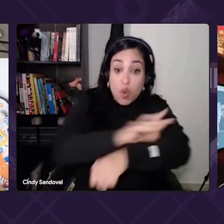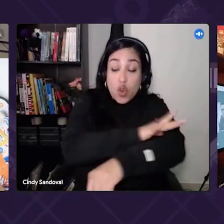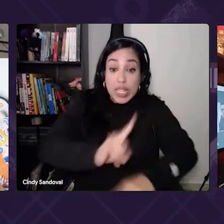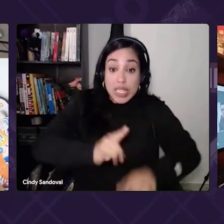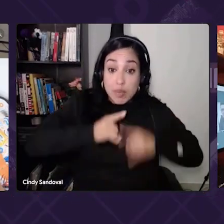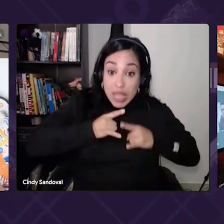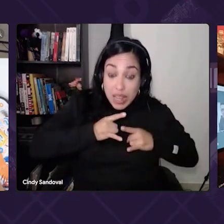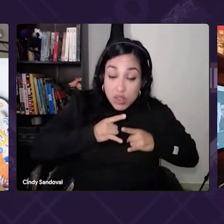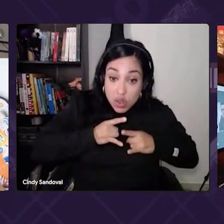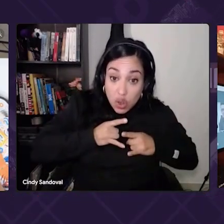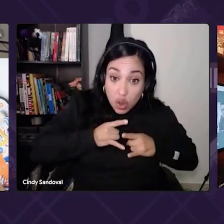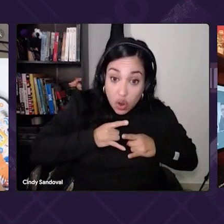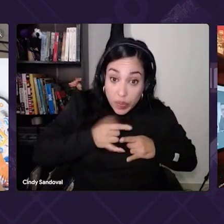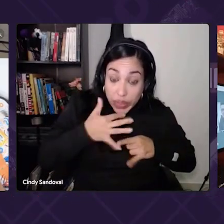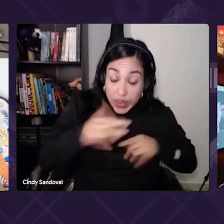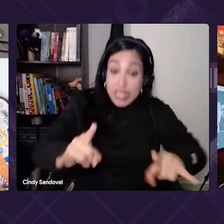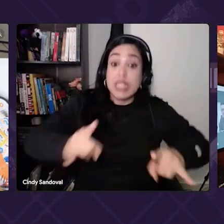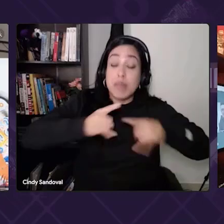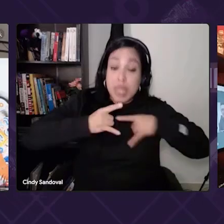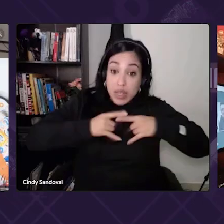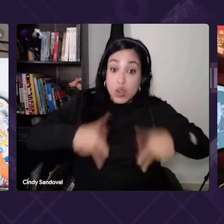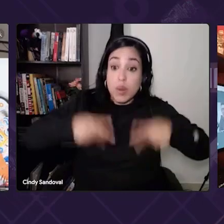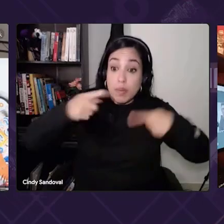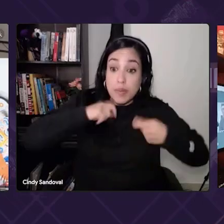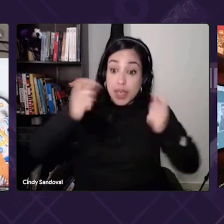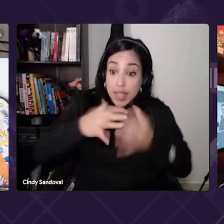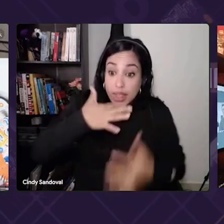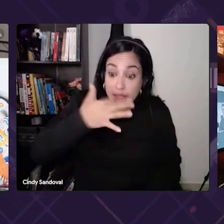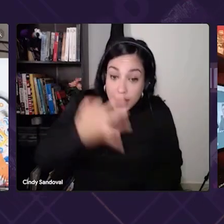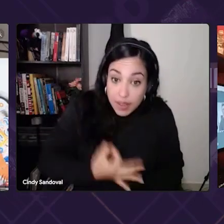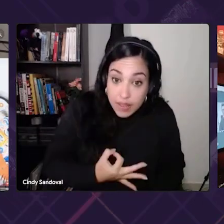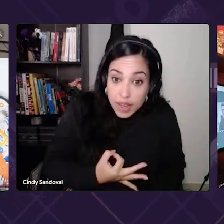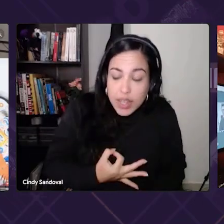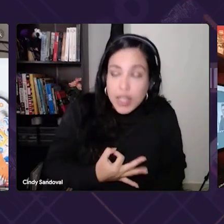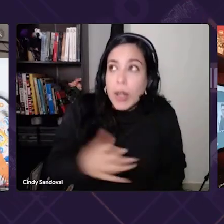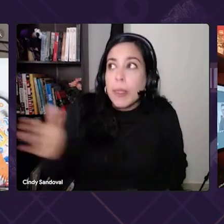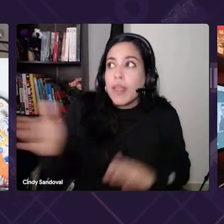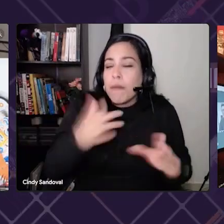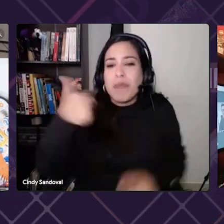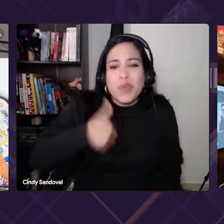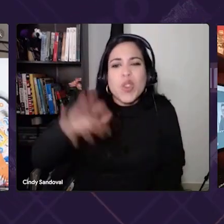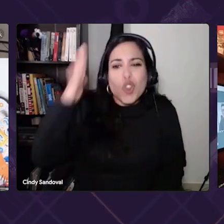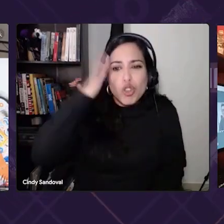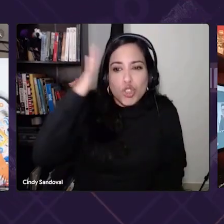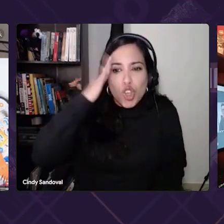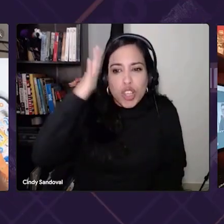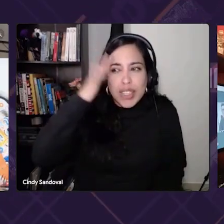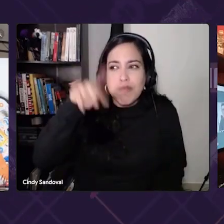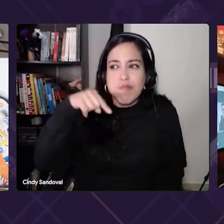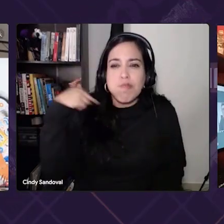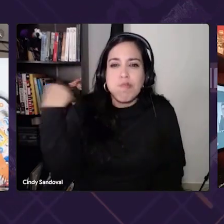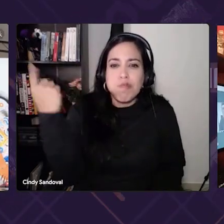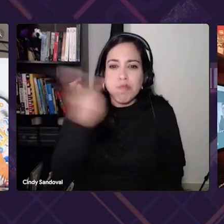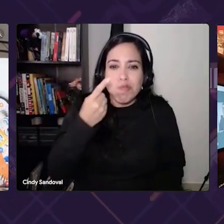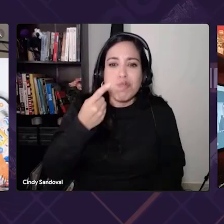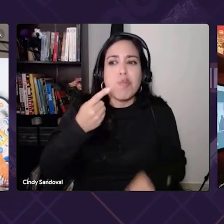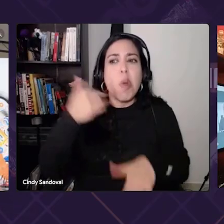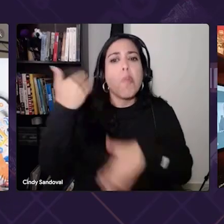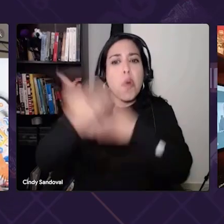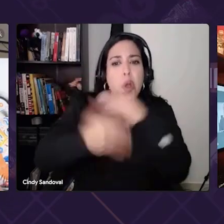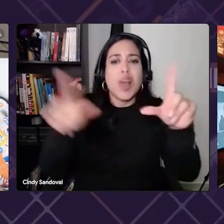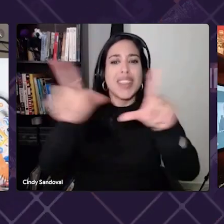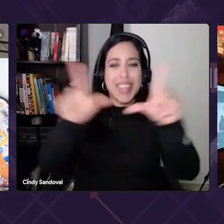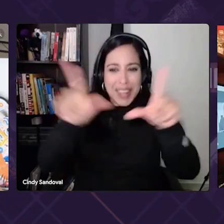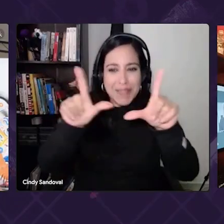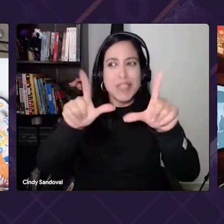Cristian. Sabemos que ha habido avances en la inclusión de intérprete de lengua de señas